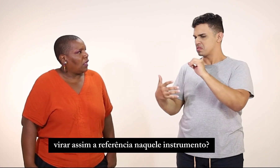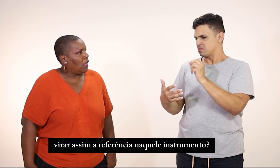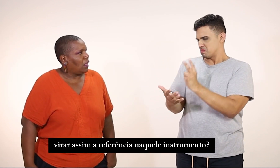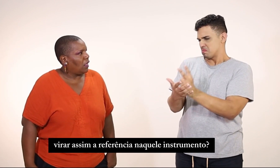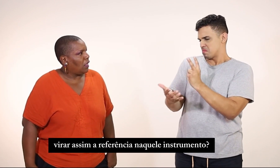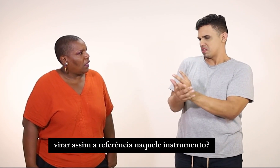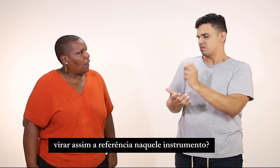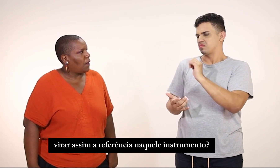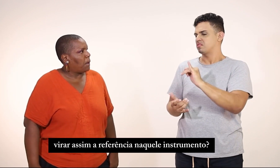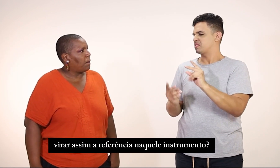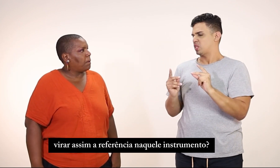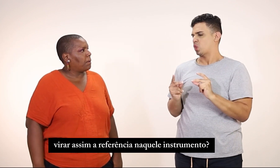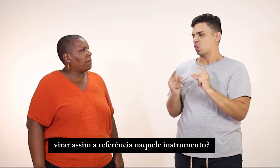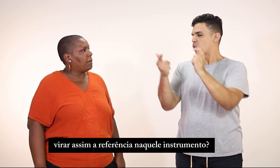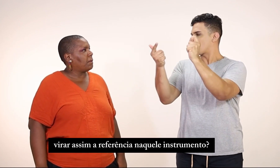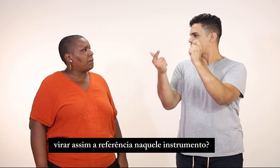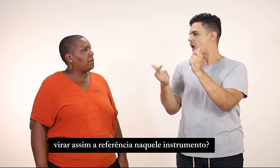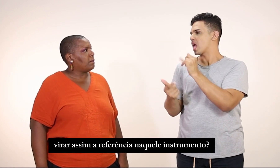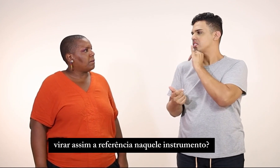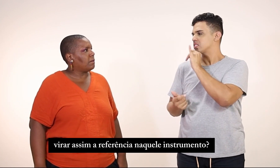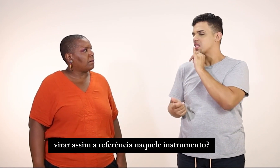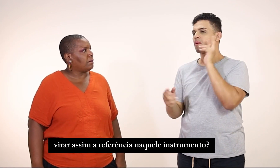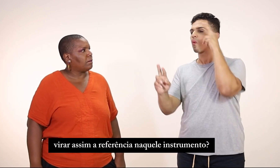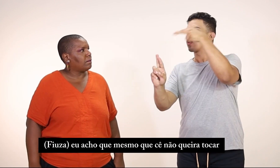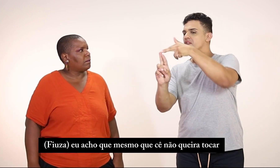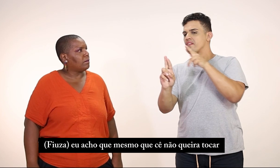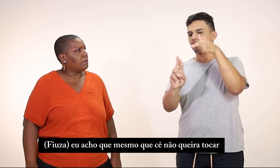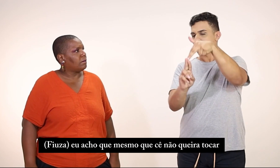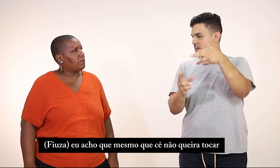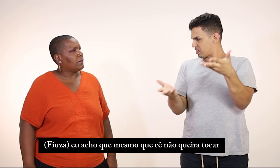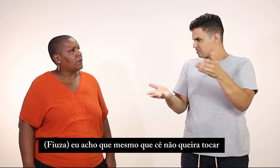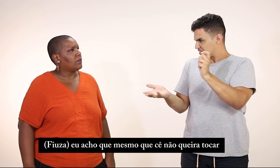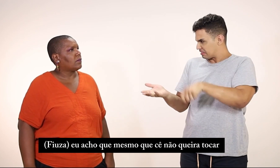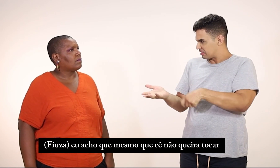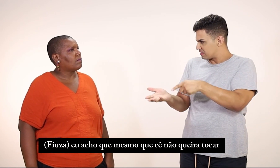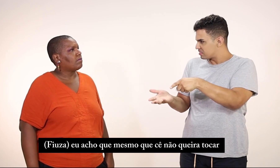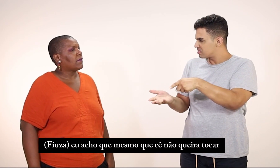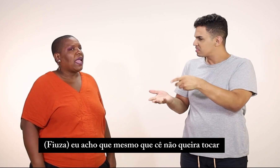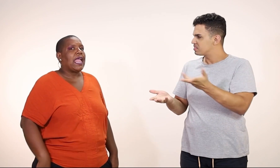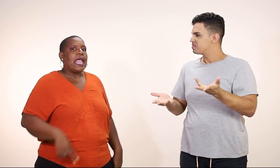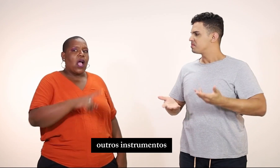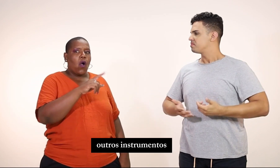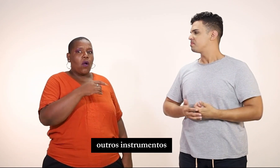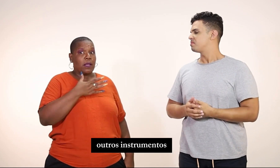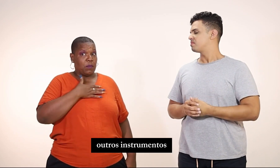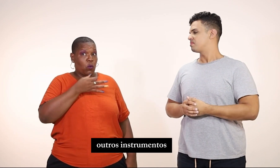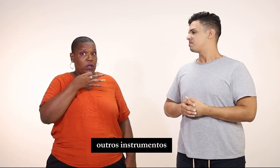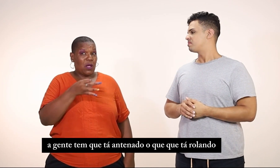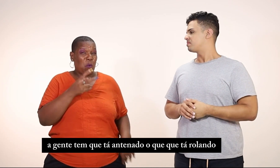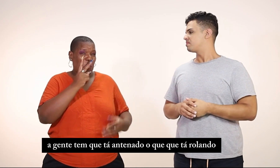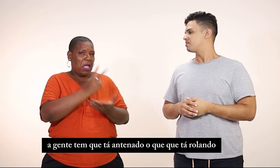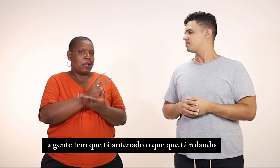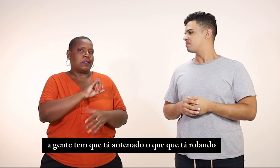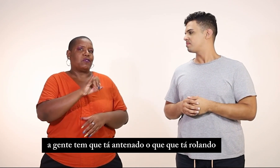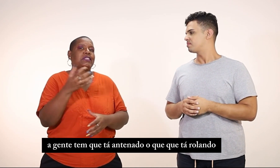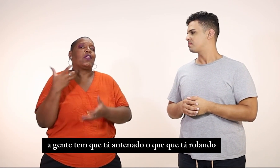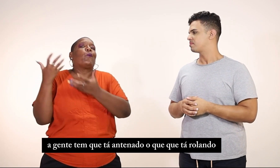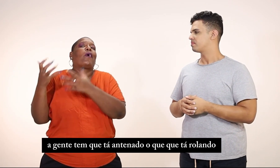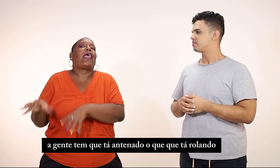virar assim a referência naquele instrumento? Eu acho que mesmo que você não queira tocar outros instrumentos, a gente tem que estar antenado o que está